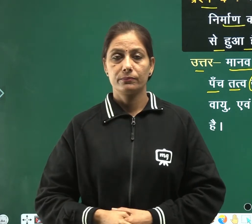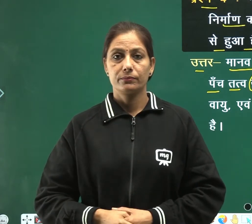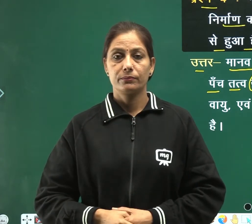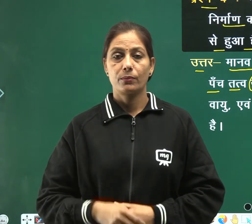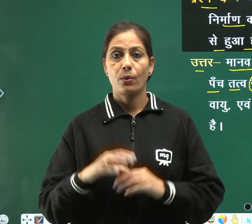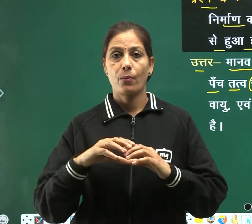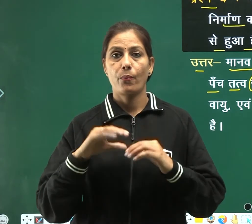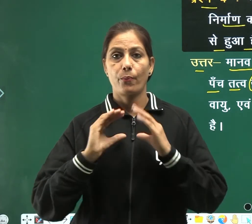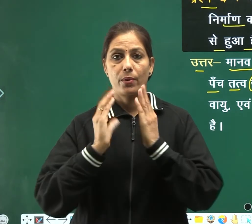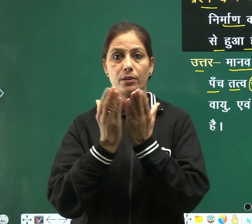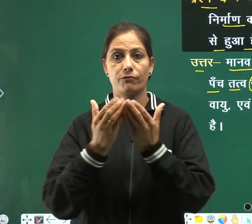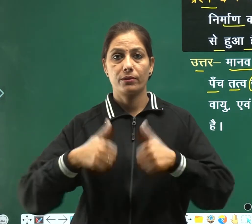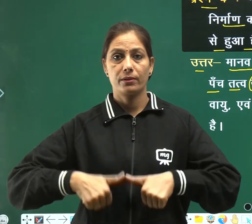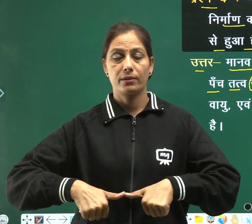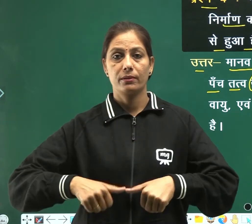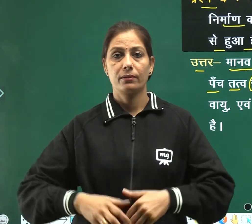पृथ्वी,